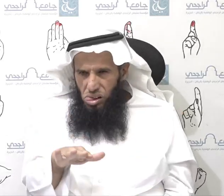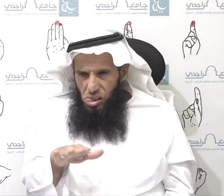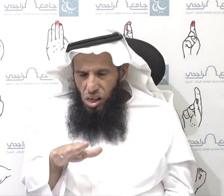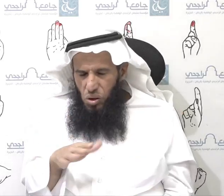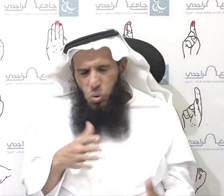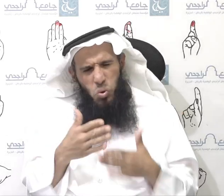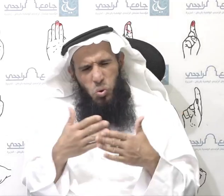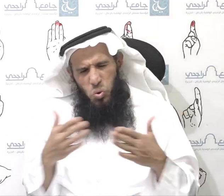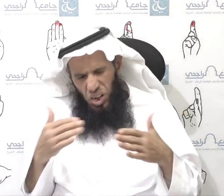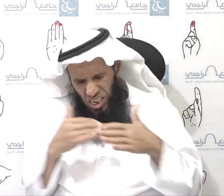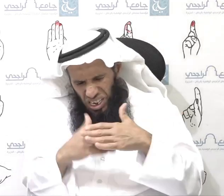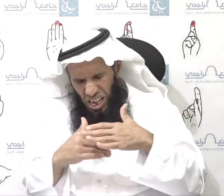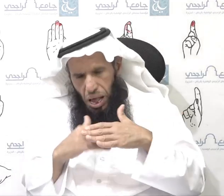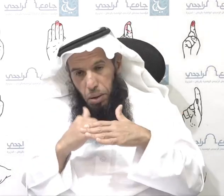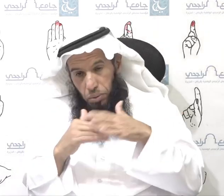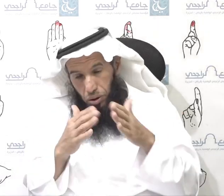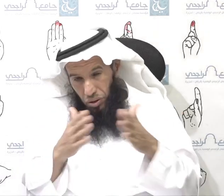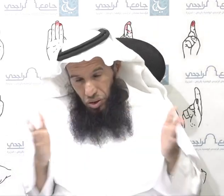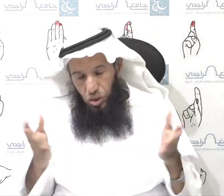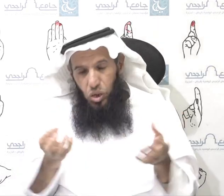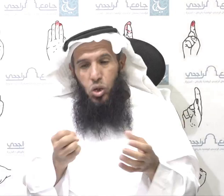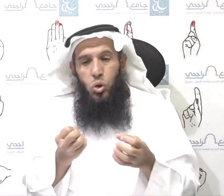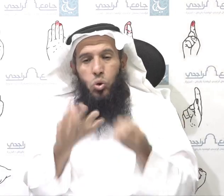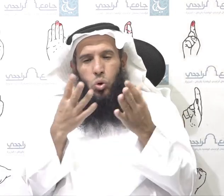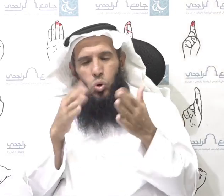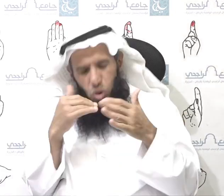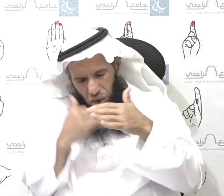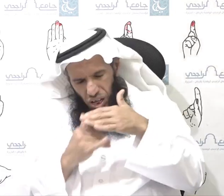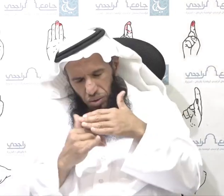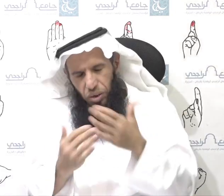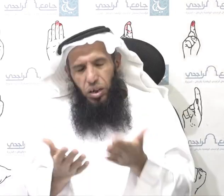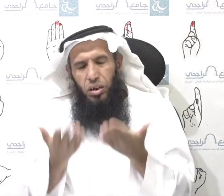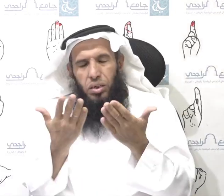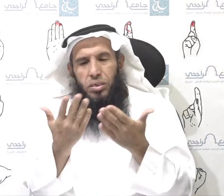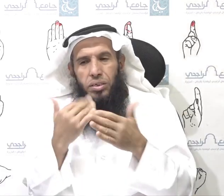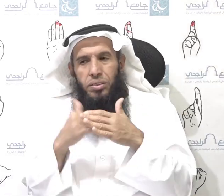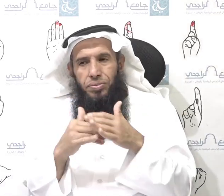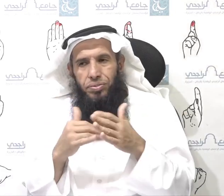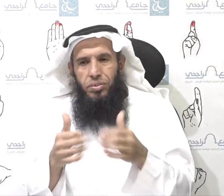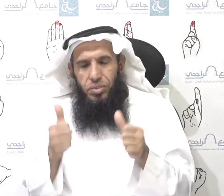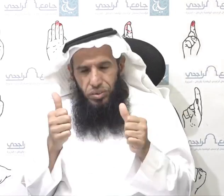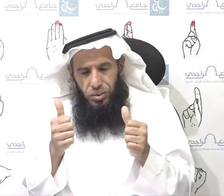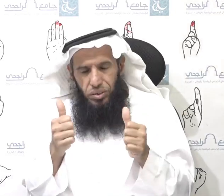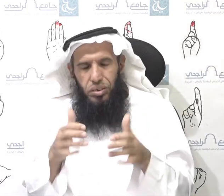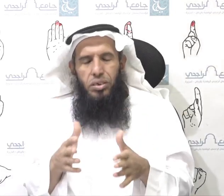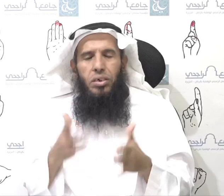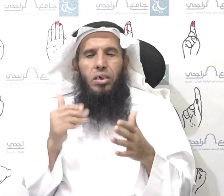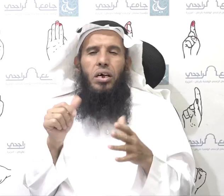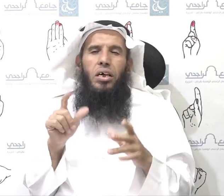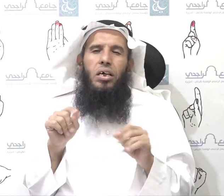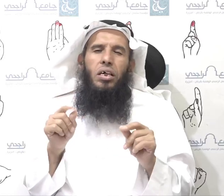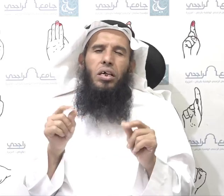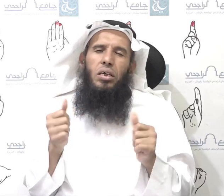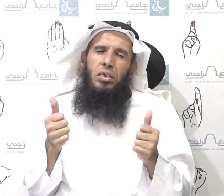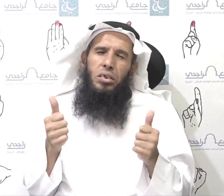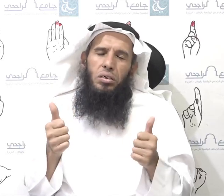في قبره ونور له فيه، واجعل قبورهم مفائض صلواتك ومقر هباتك